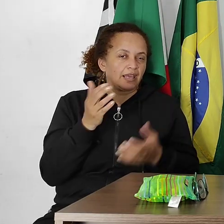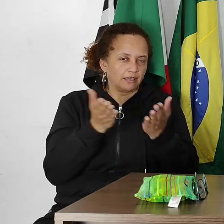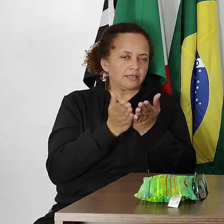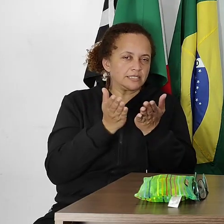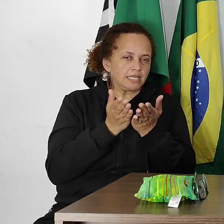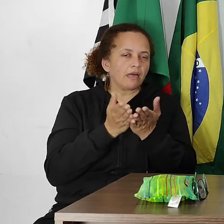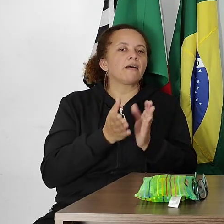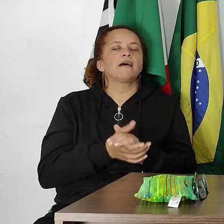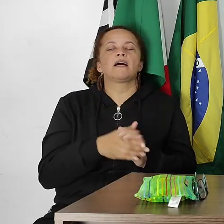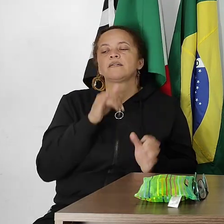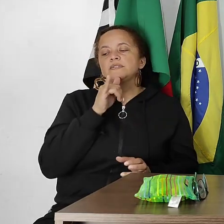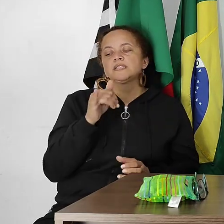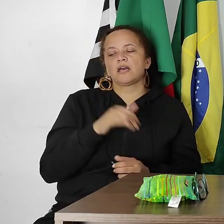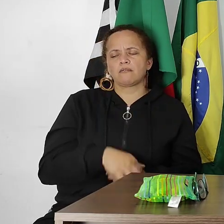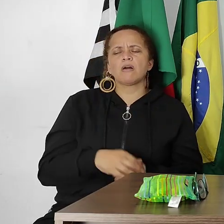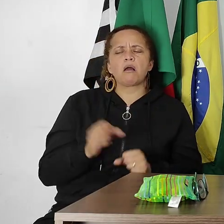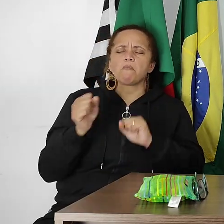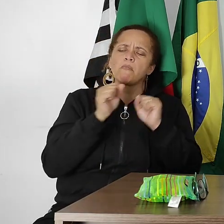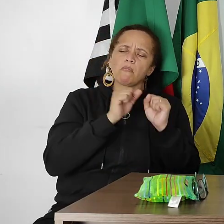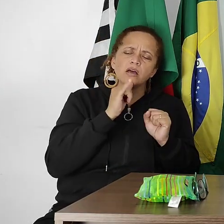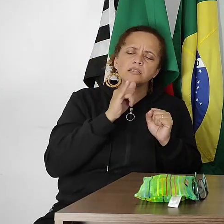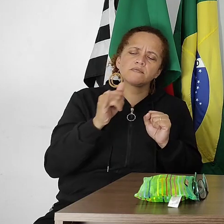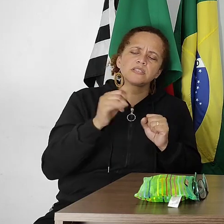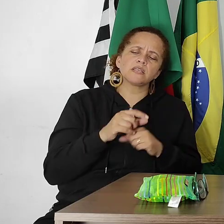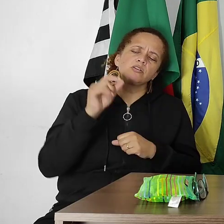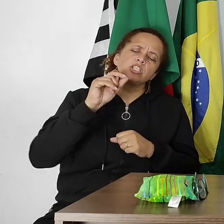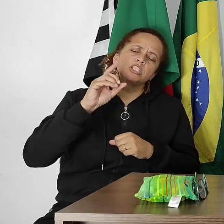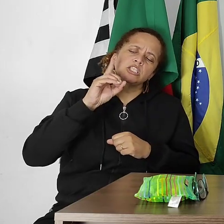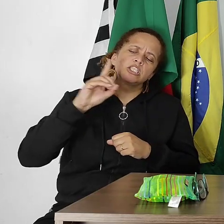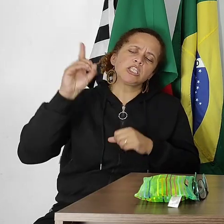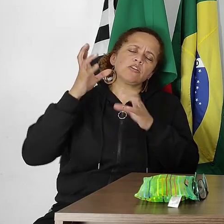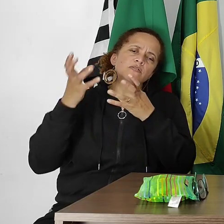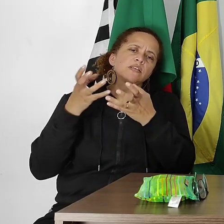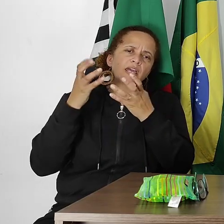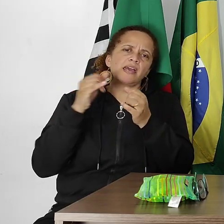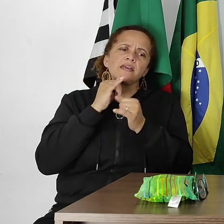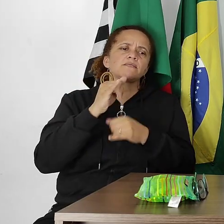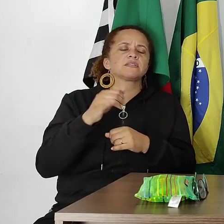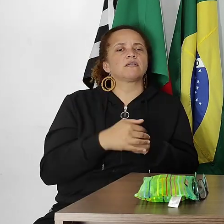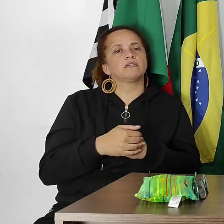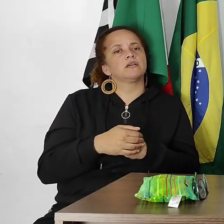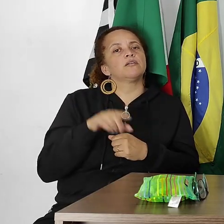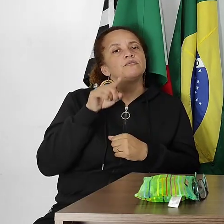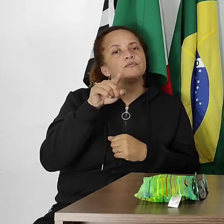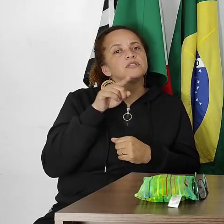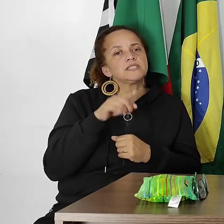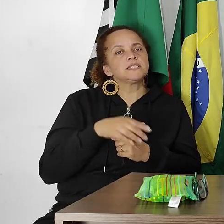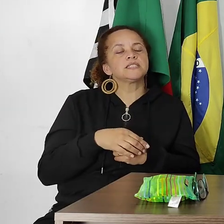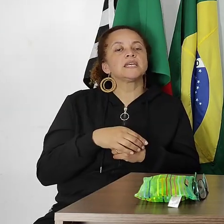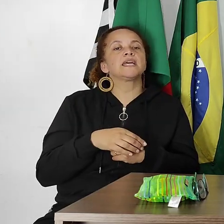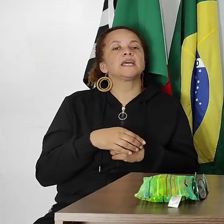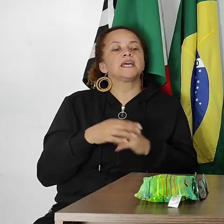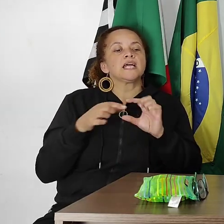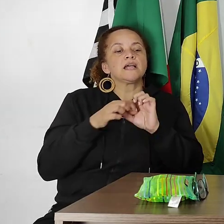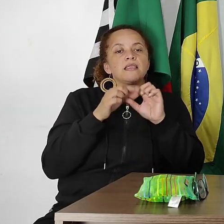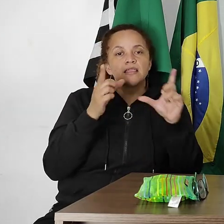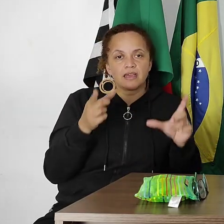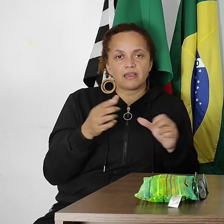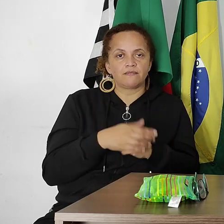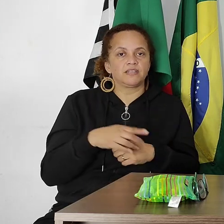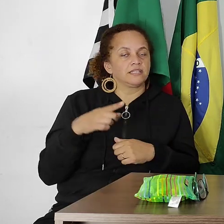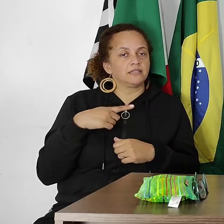coisa? Posso falar uma coisa que Deus tem para falar para você hoje? E ela se profetizava, falava assim, você vai ser mulher que vai